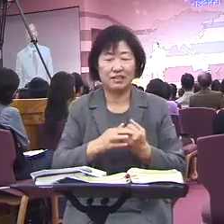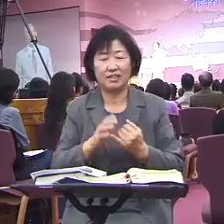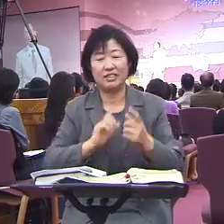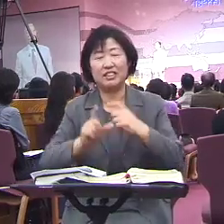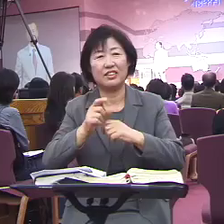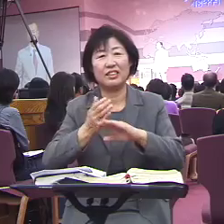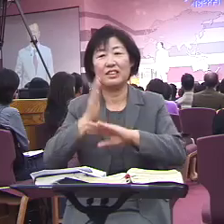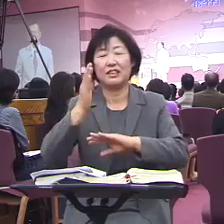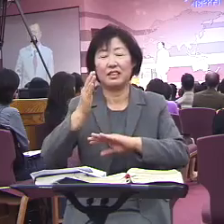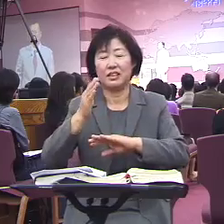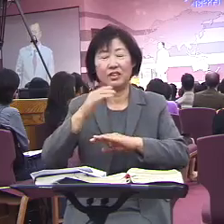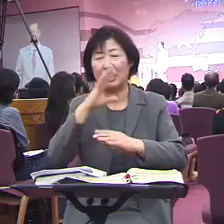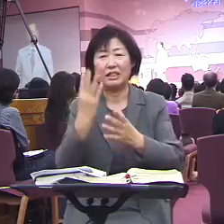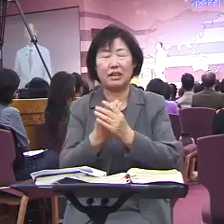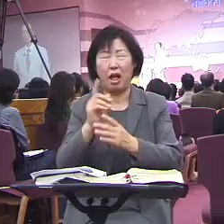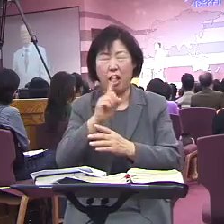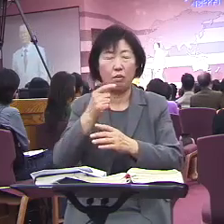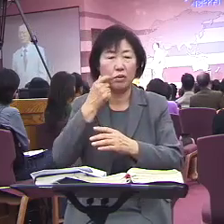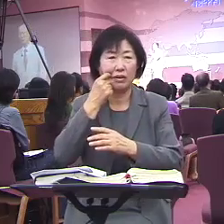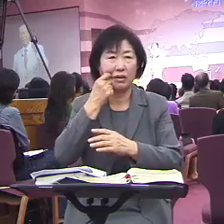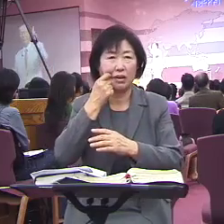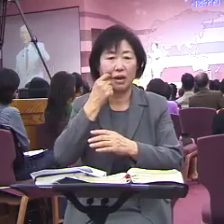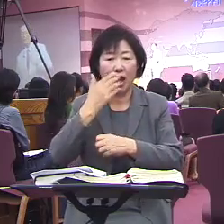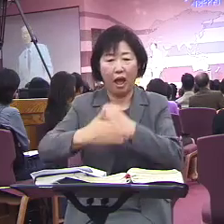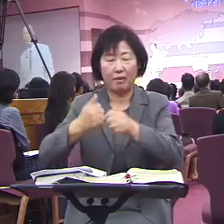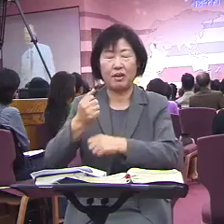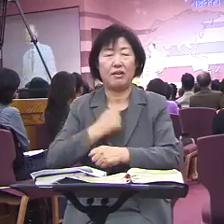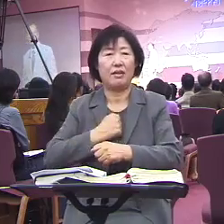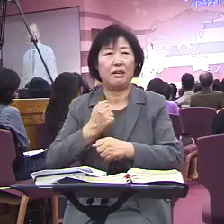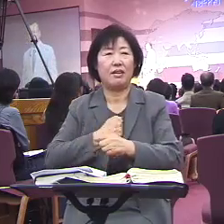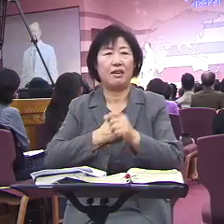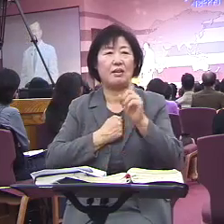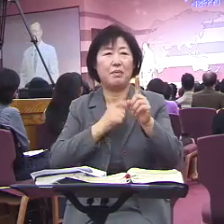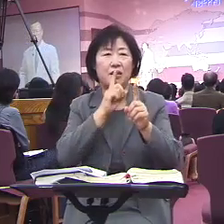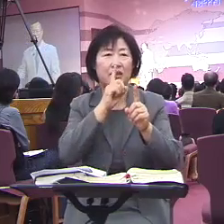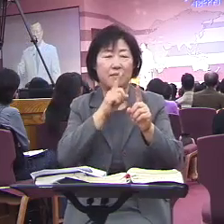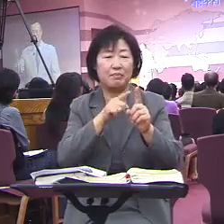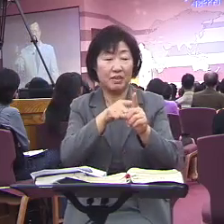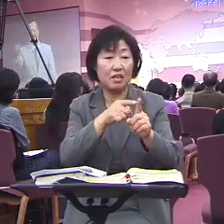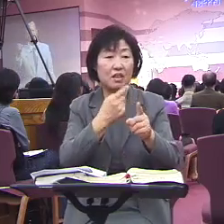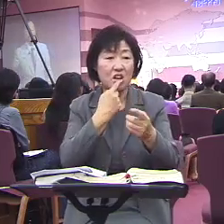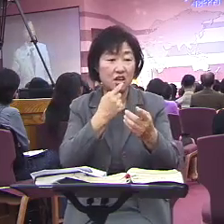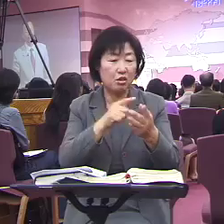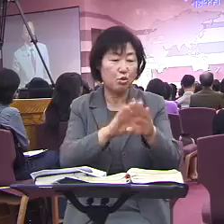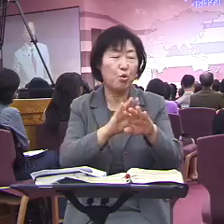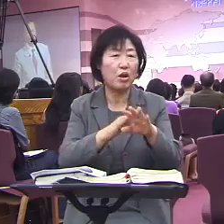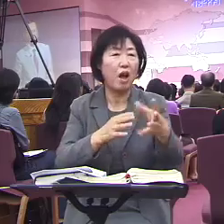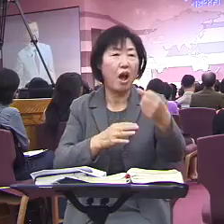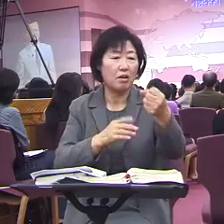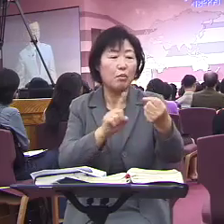그때 하나님께서 하도 마음이 답답하셨는데 한마디를 하십니다. 네 손에 가진 게 뭐냐?